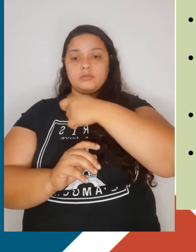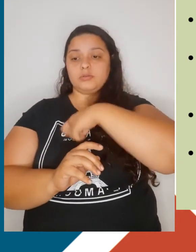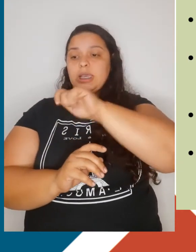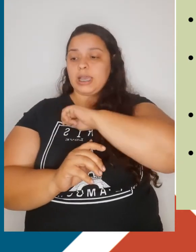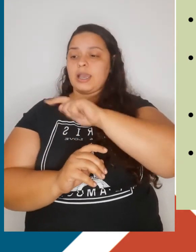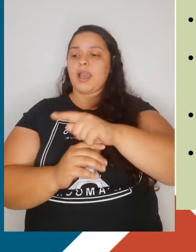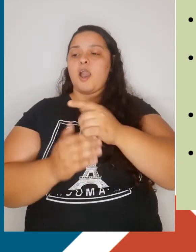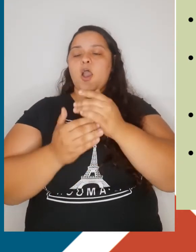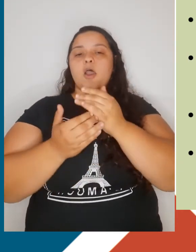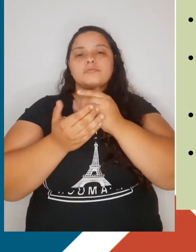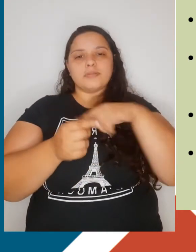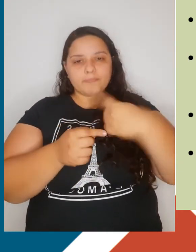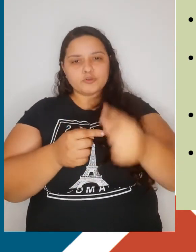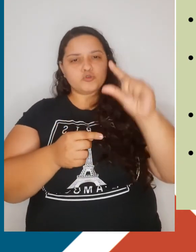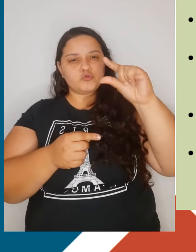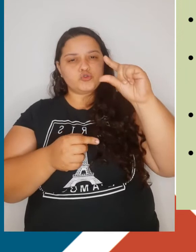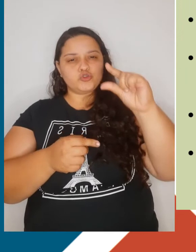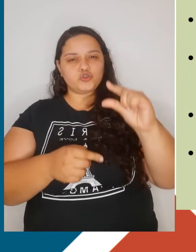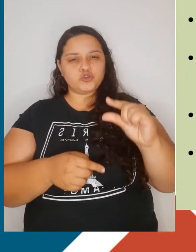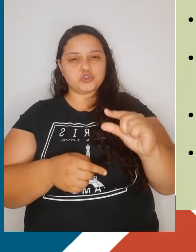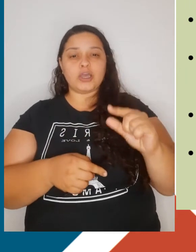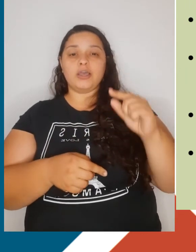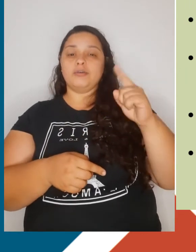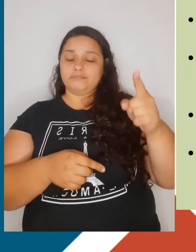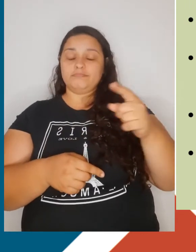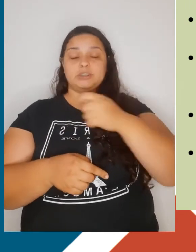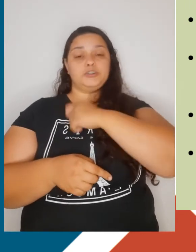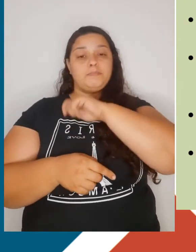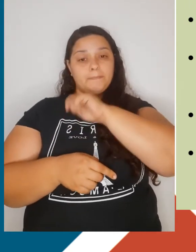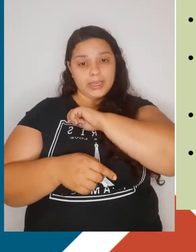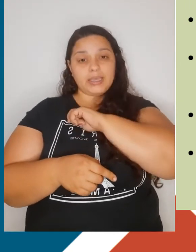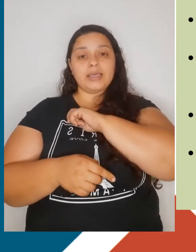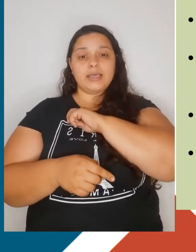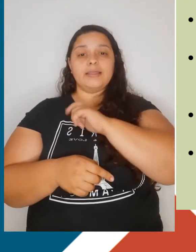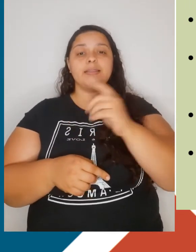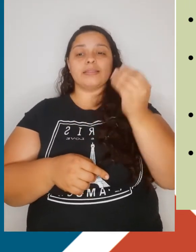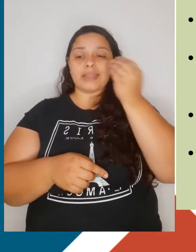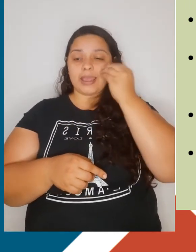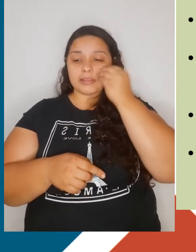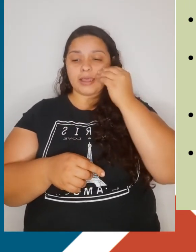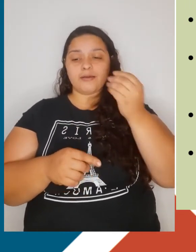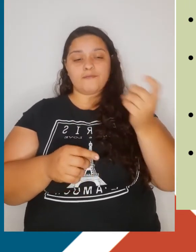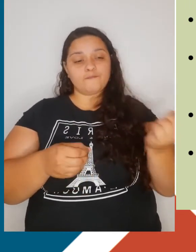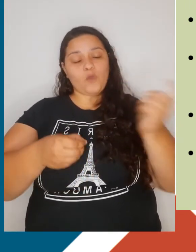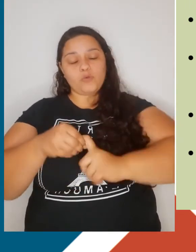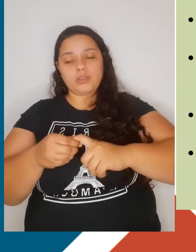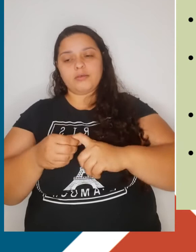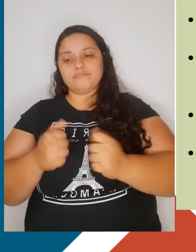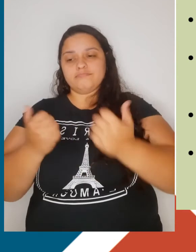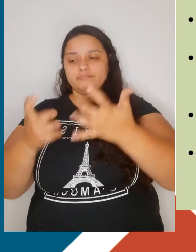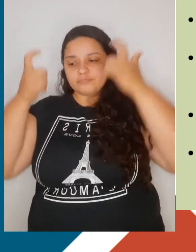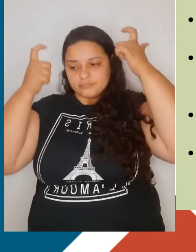autonomia das juntas governamentais acaba diminuindo e a Espanha passa a adotar medidas que visavam restituir essa